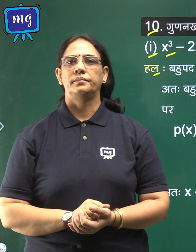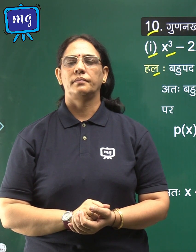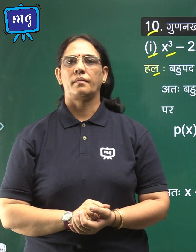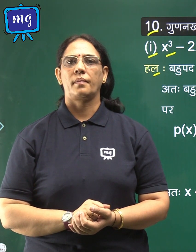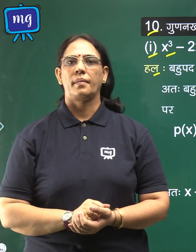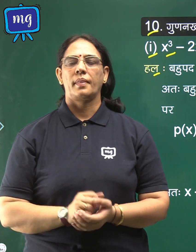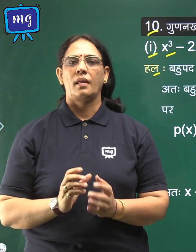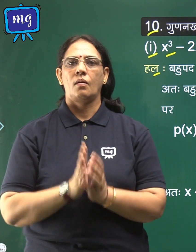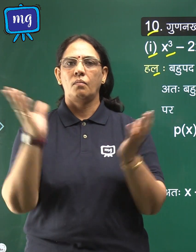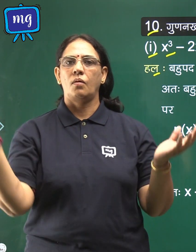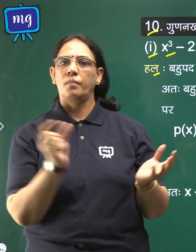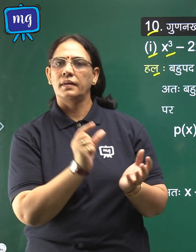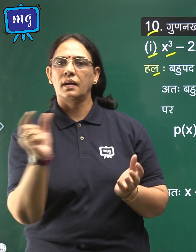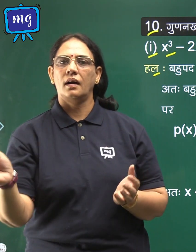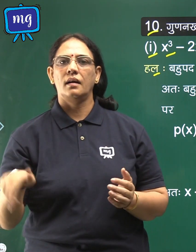बहुपद का